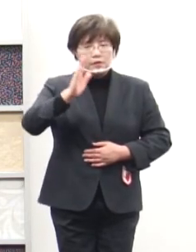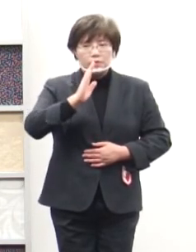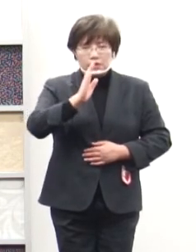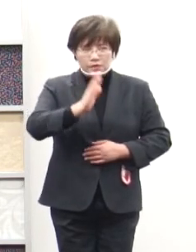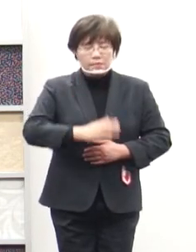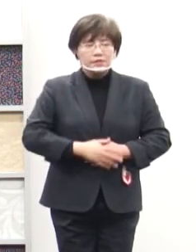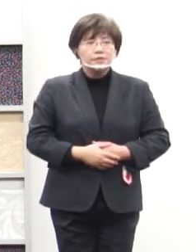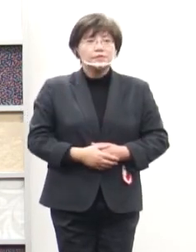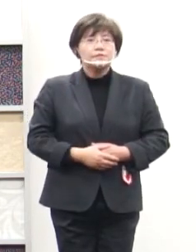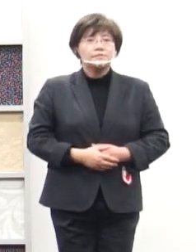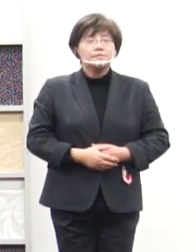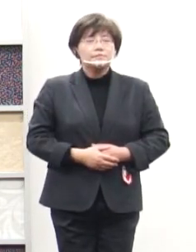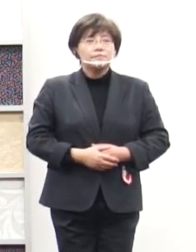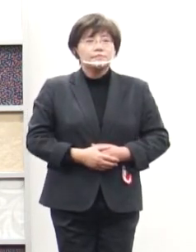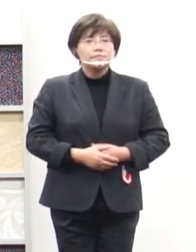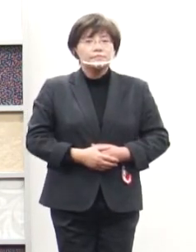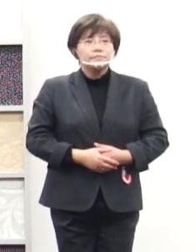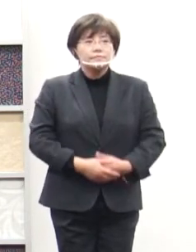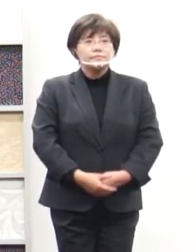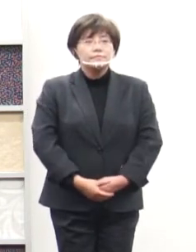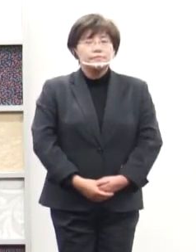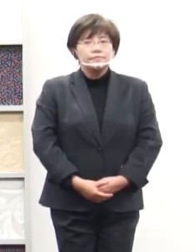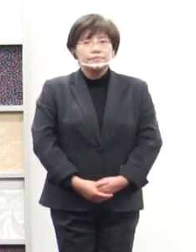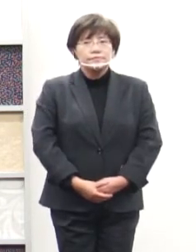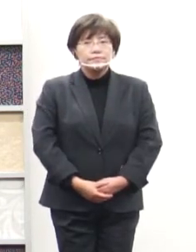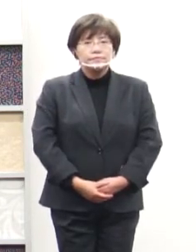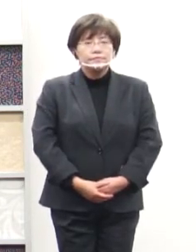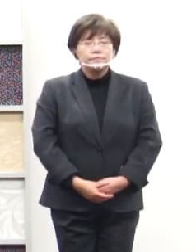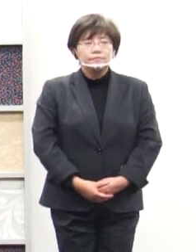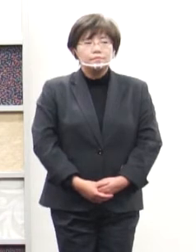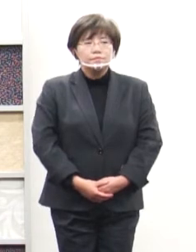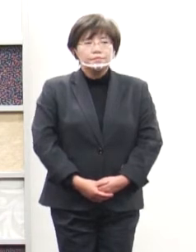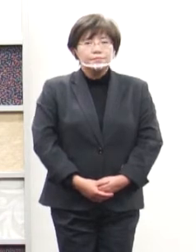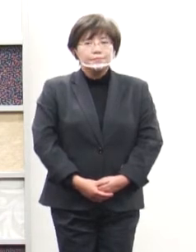質問をお願いいたします。いかがでしょうか。